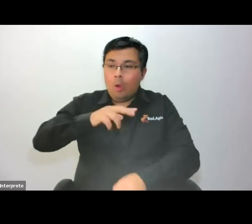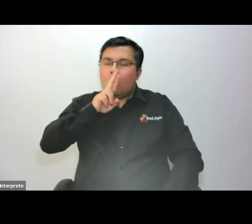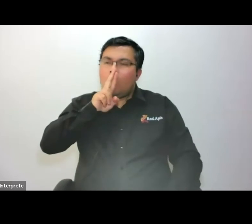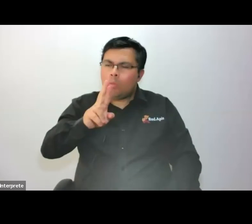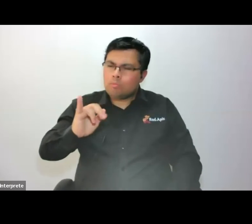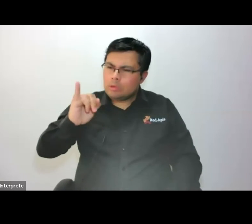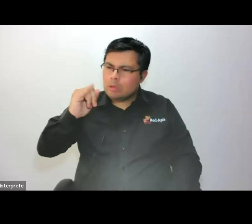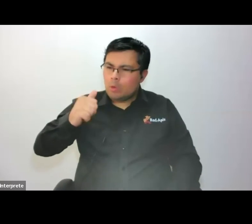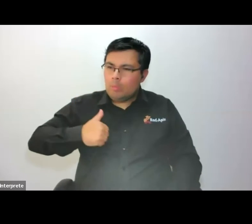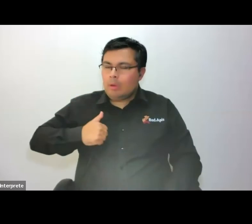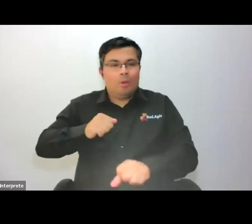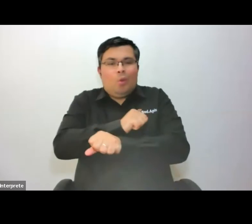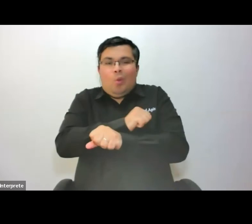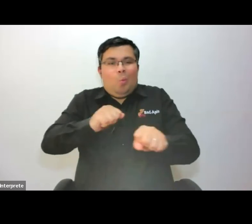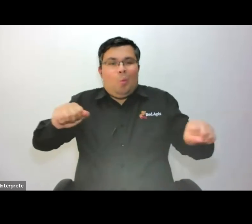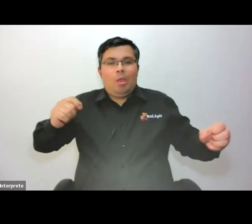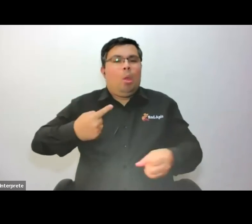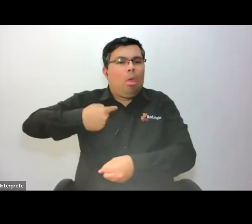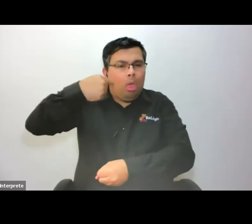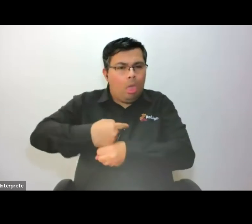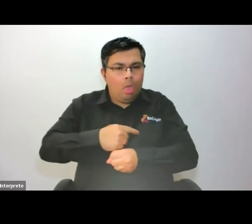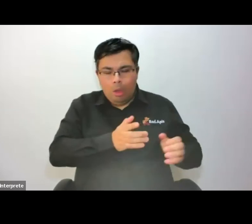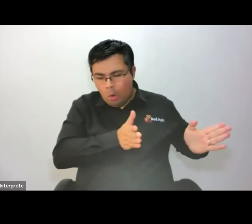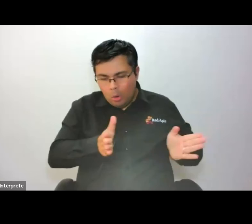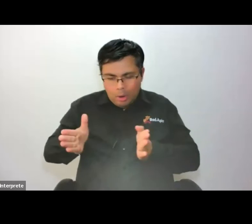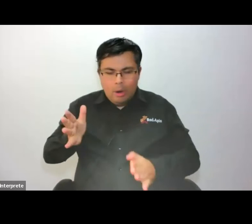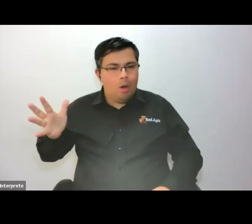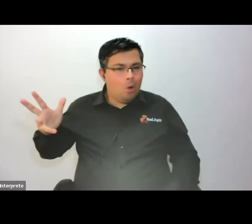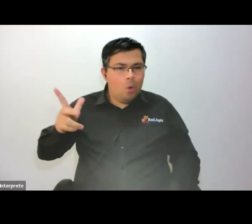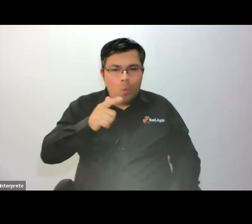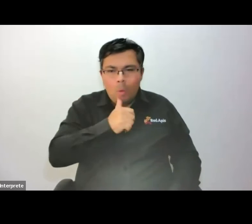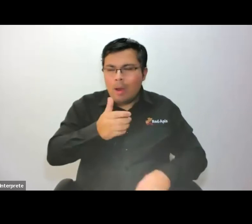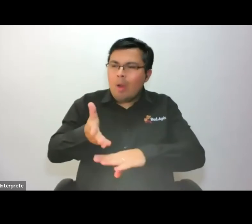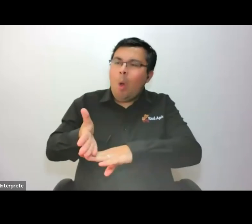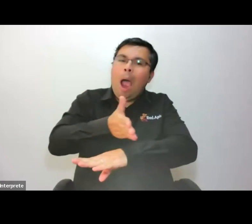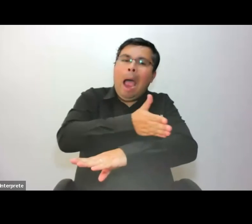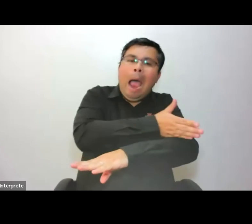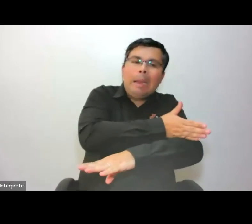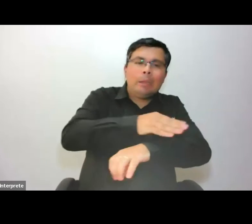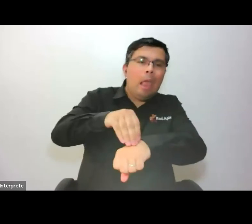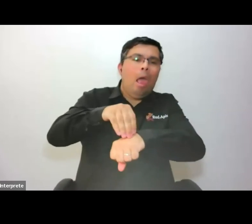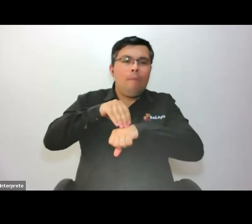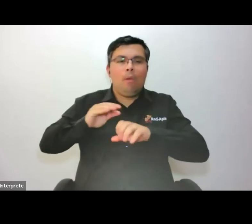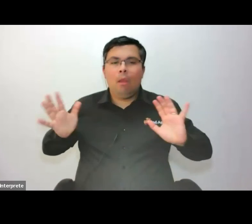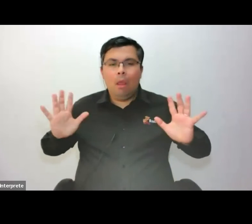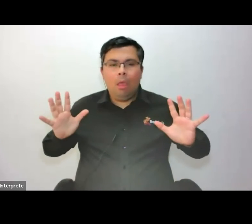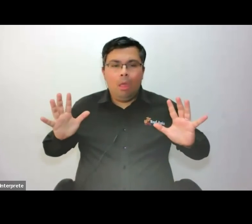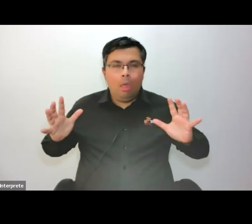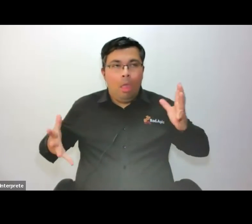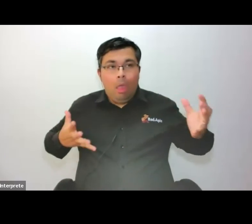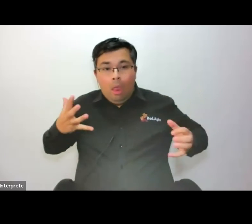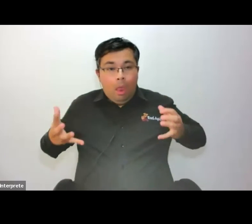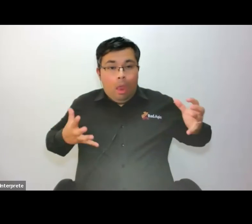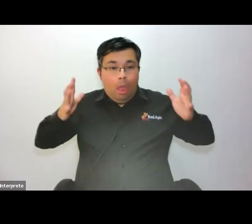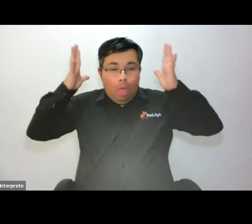no viene organizada, o esa demanda no tiene suficiente anticipación, o esa demanda no tiene un